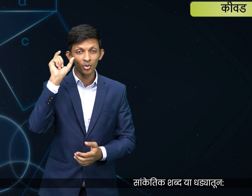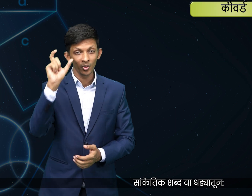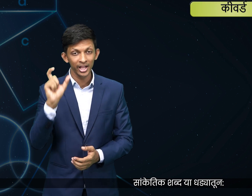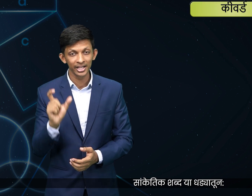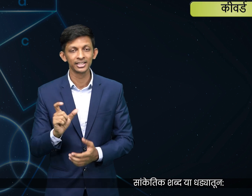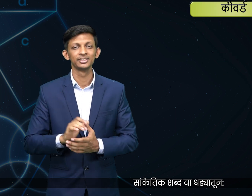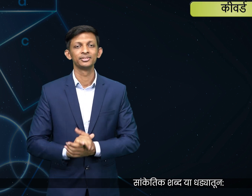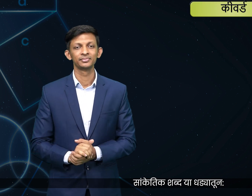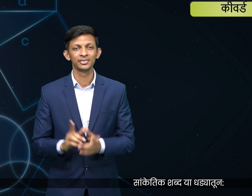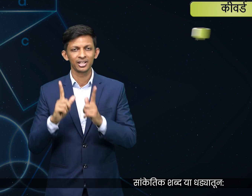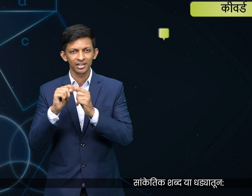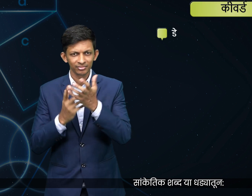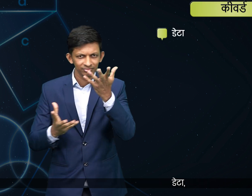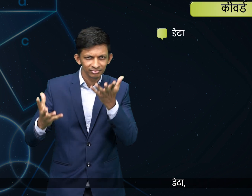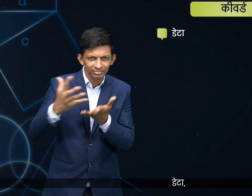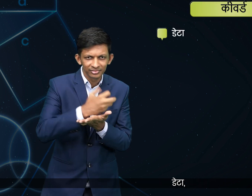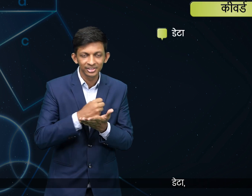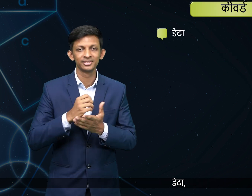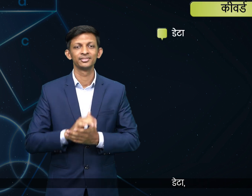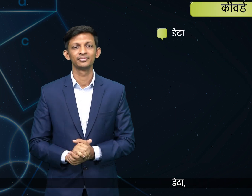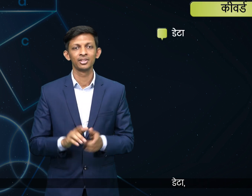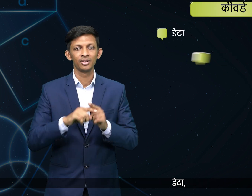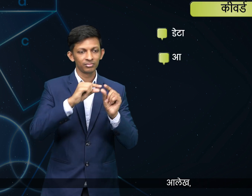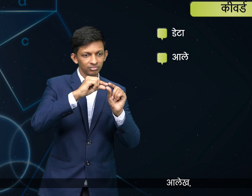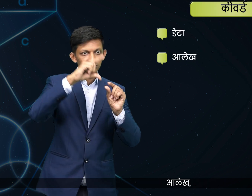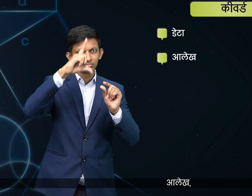सांकेतिक शब्द. या धड्यातून डेटा, आलेख,